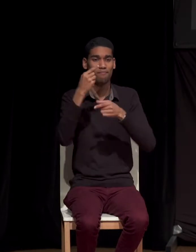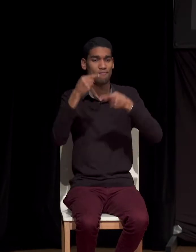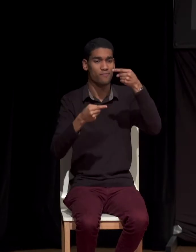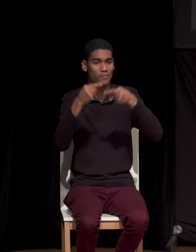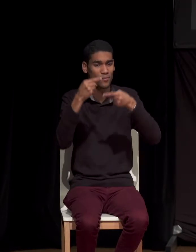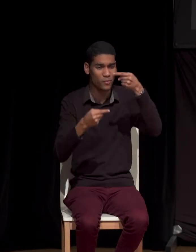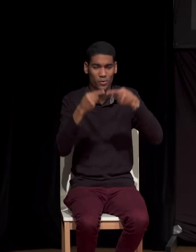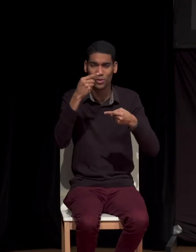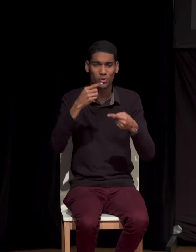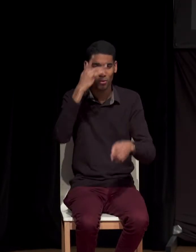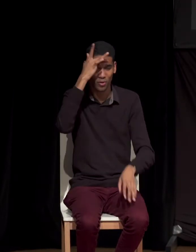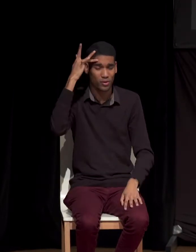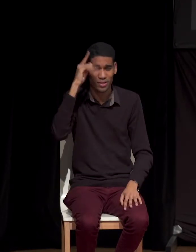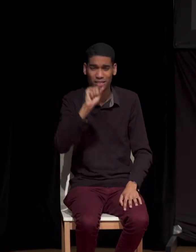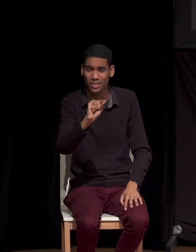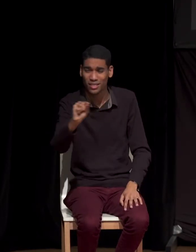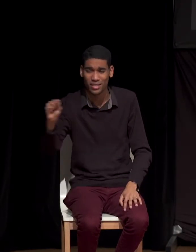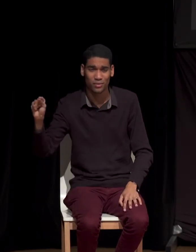uma reflexão,